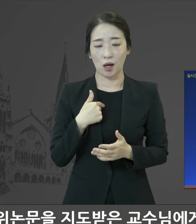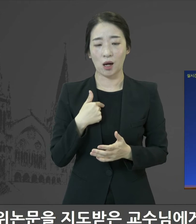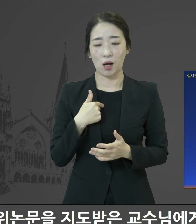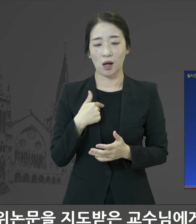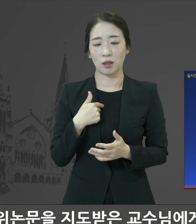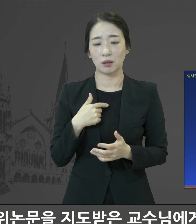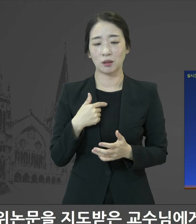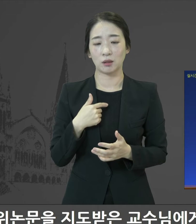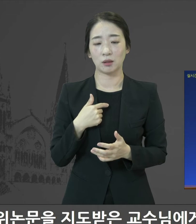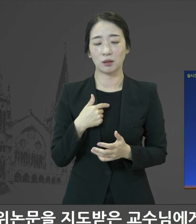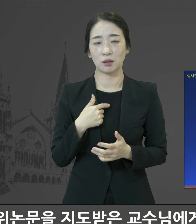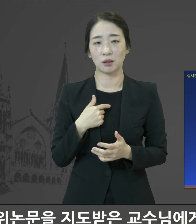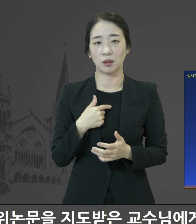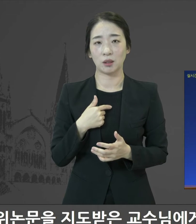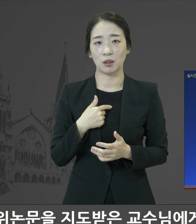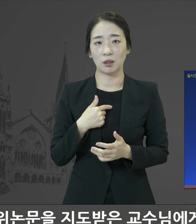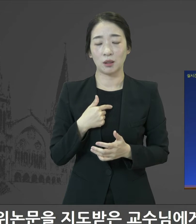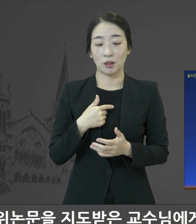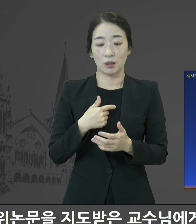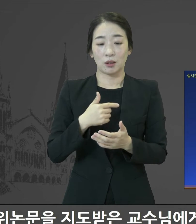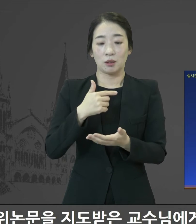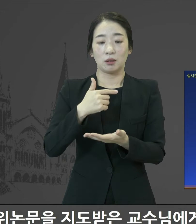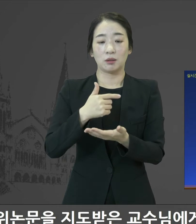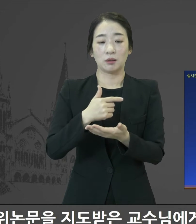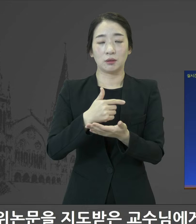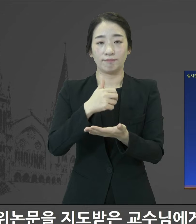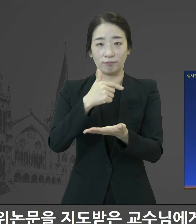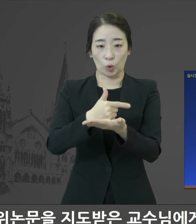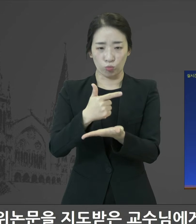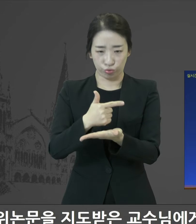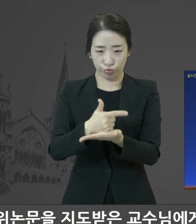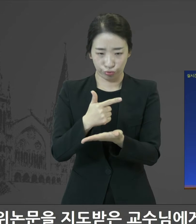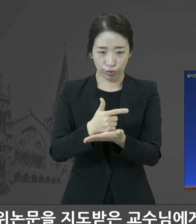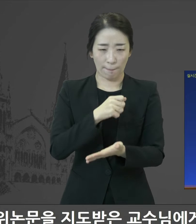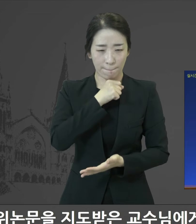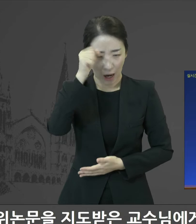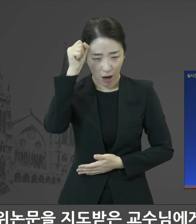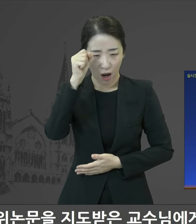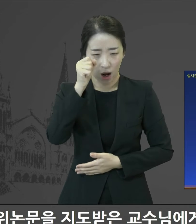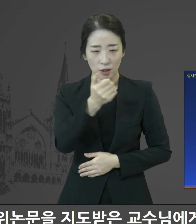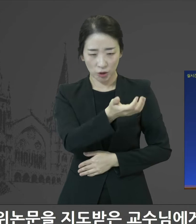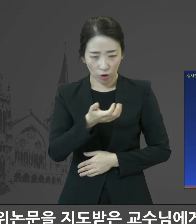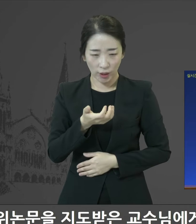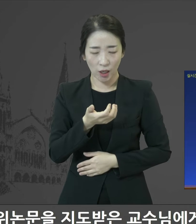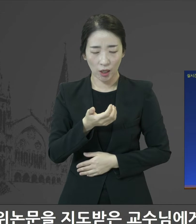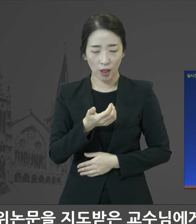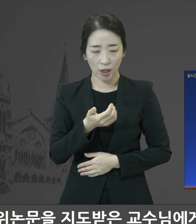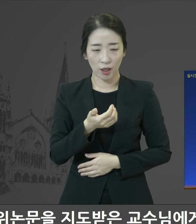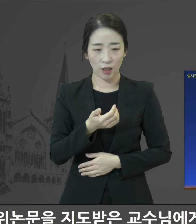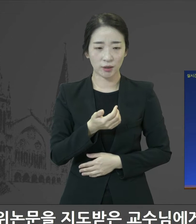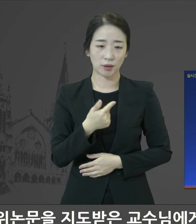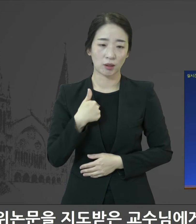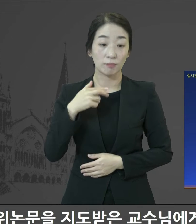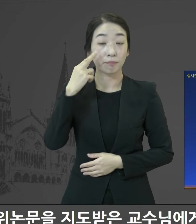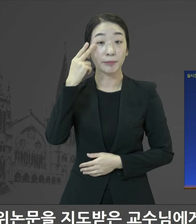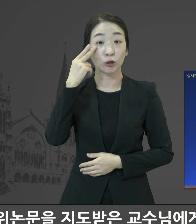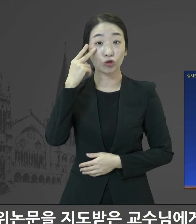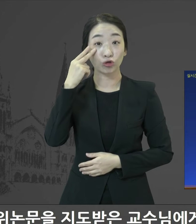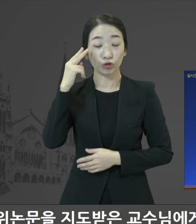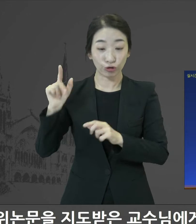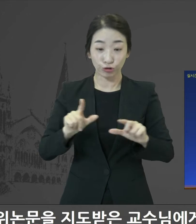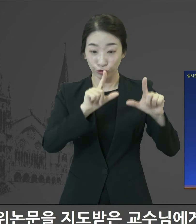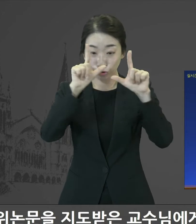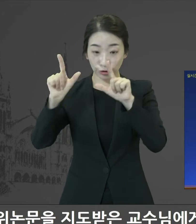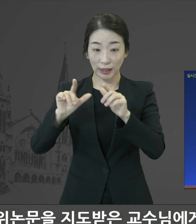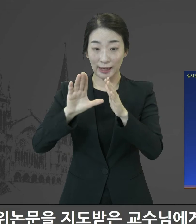전에 제안 논문을 먼저 이렇게 통과해야 되는데 논문 제안을 하던 날이었습니다. 저는 그때 미국에 살고 있었고 학교는